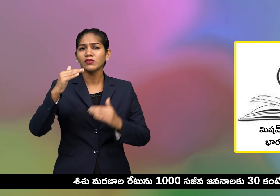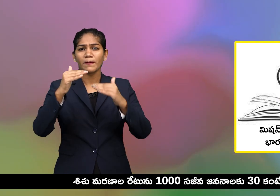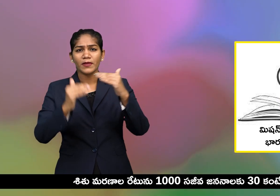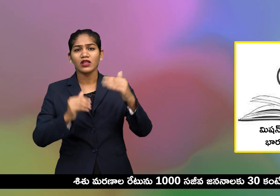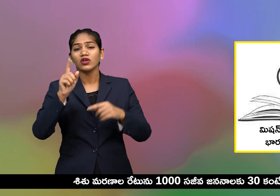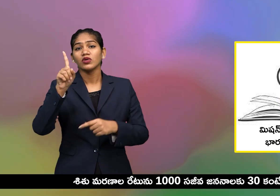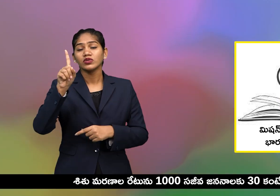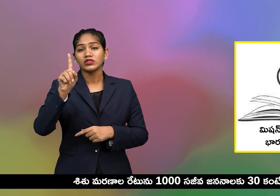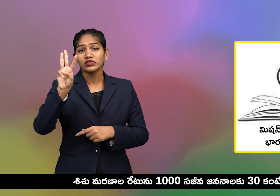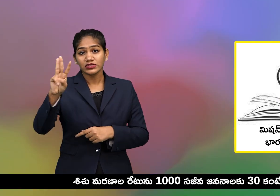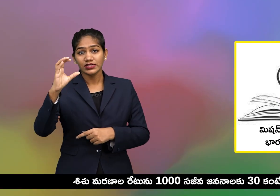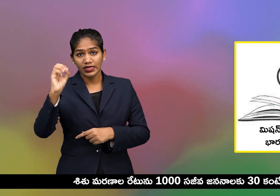తగ్గించడానికి